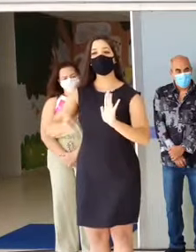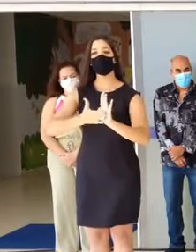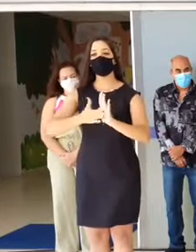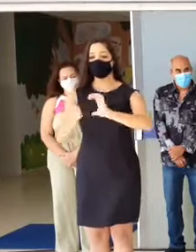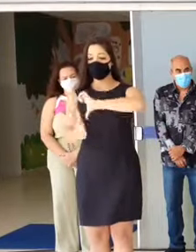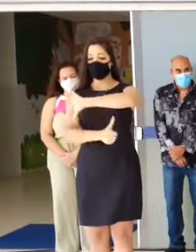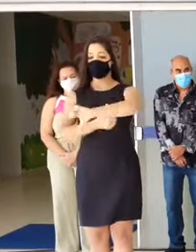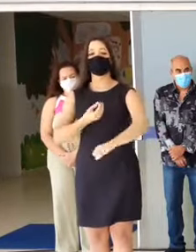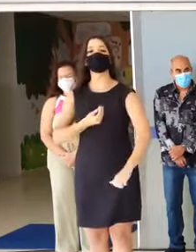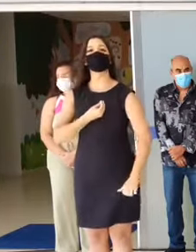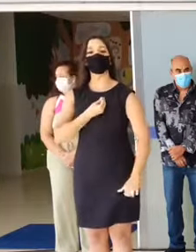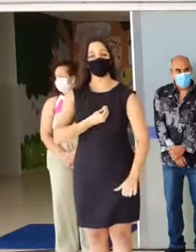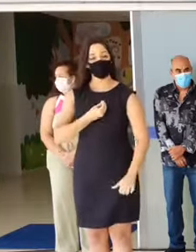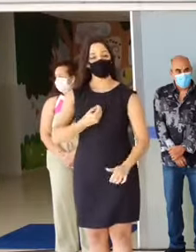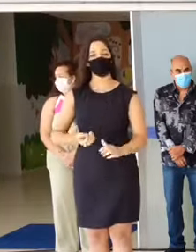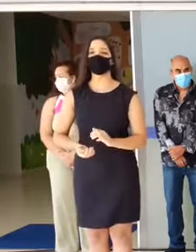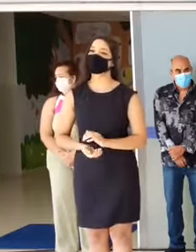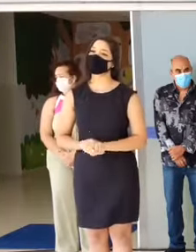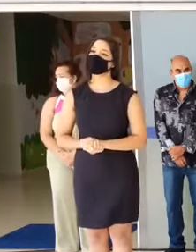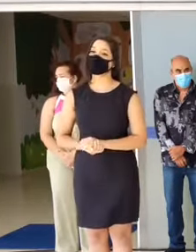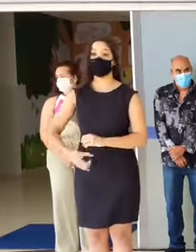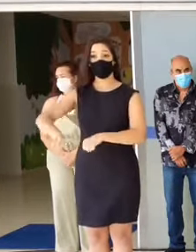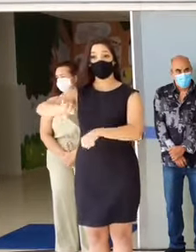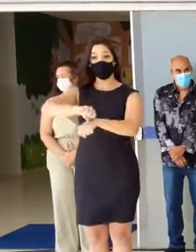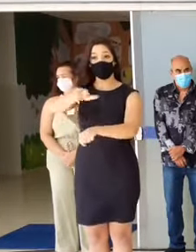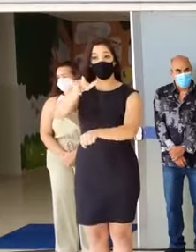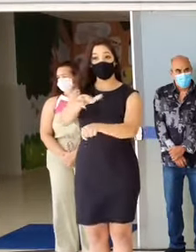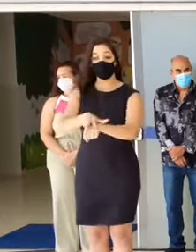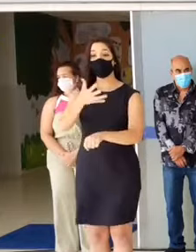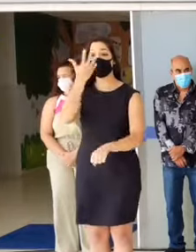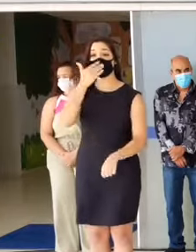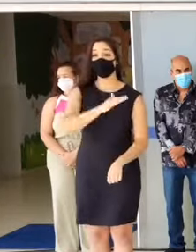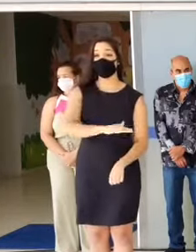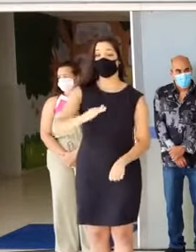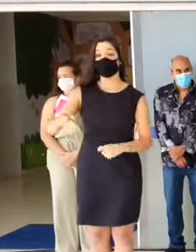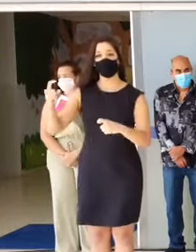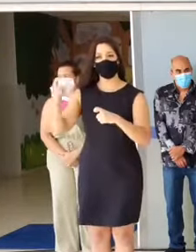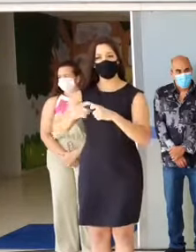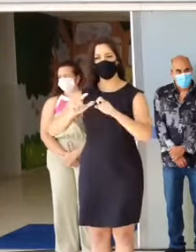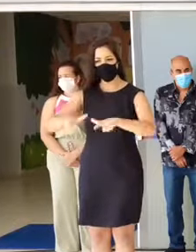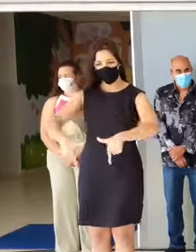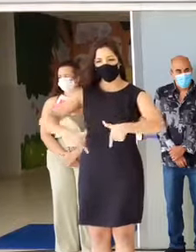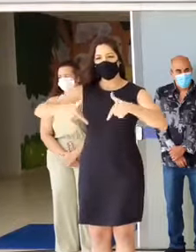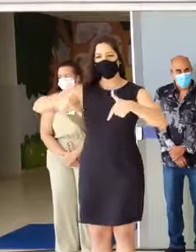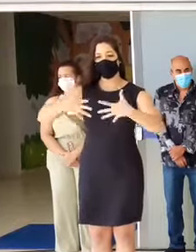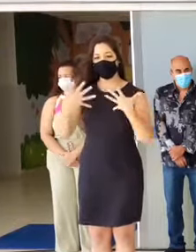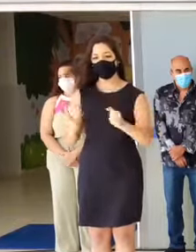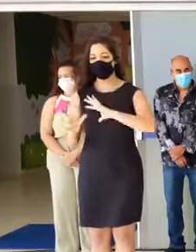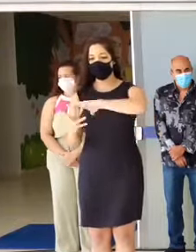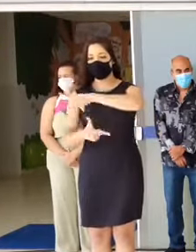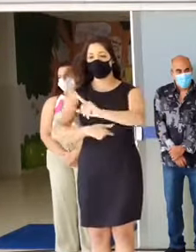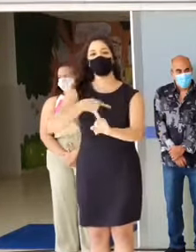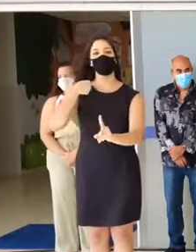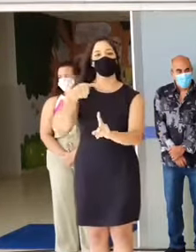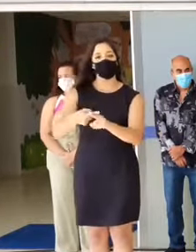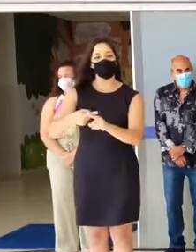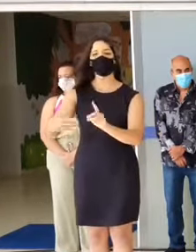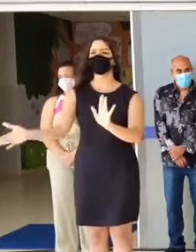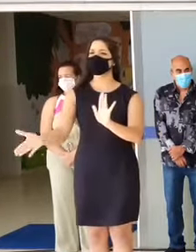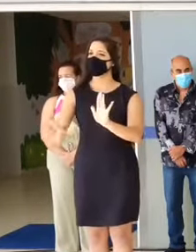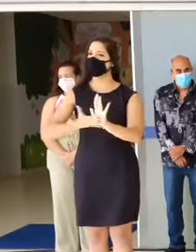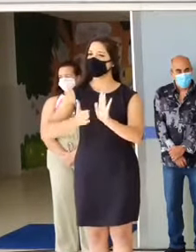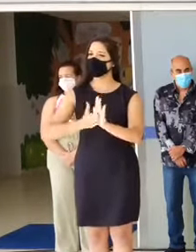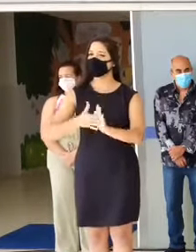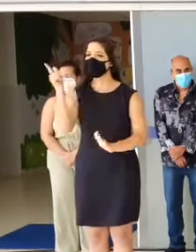transformar vidas. Esse Centro de Internação Pediátrica é mais um desafio que a missão abraça, com um firme propósito